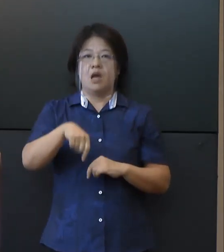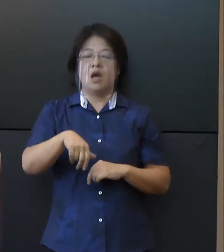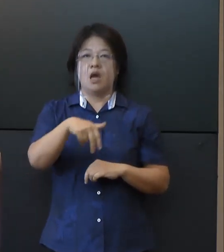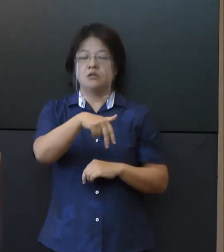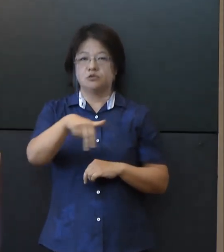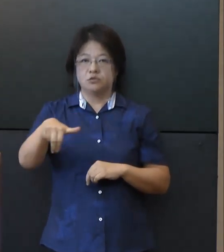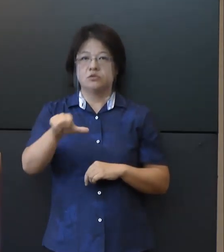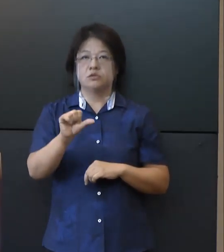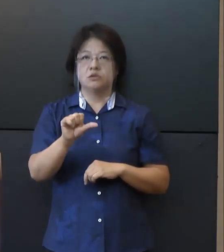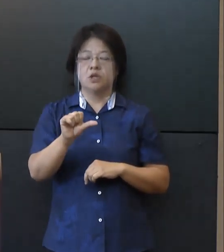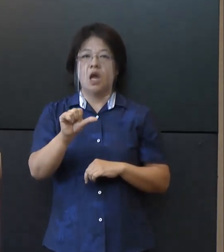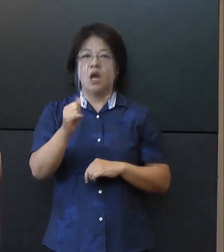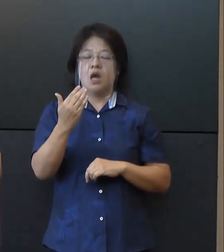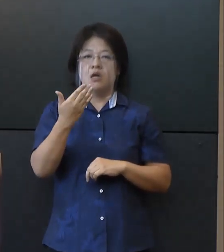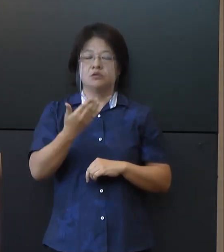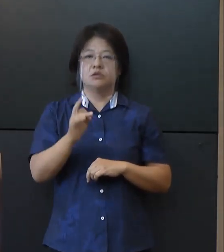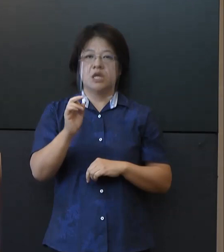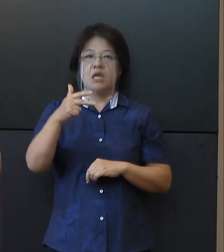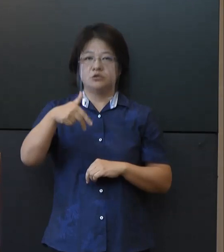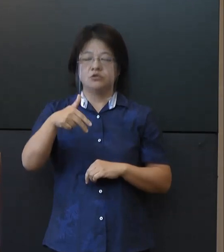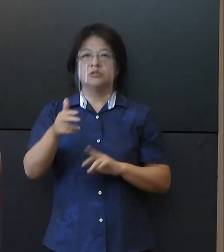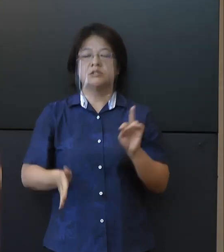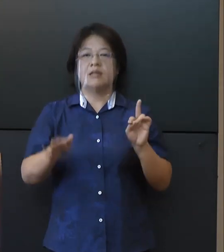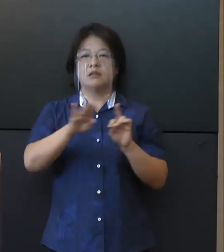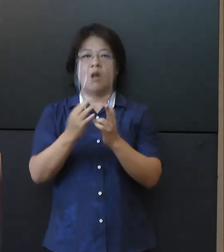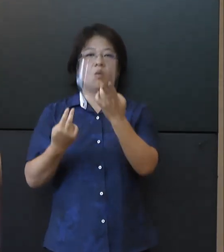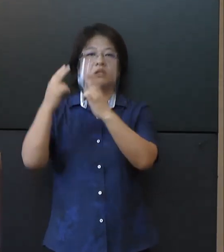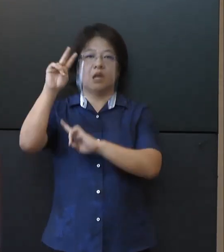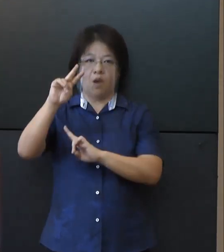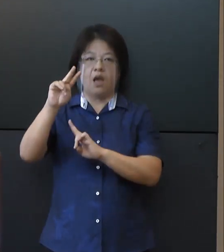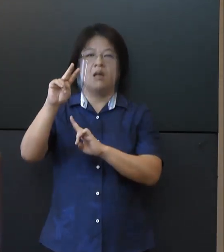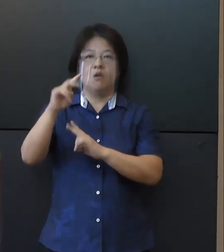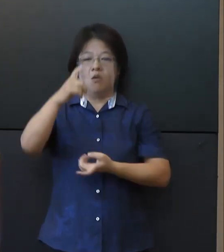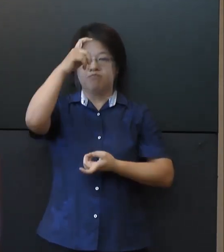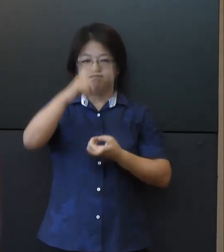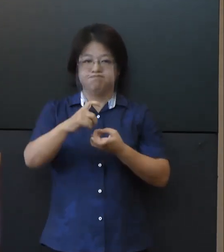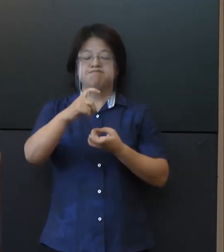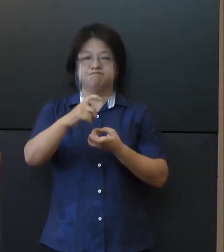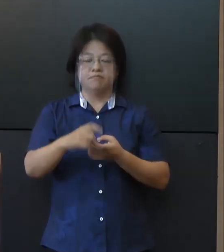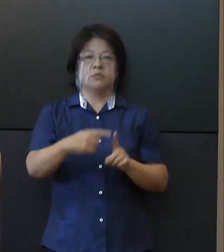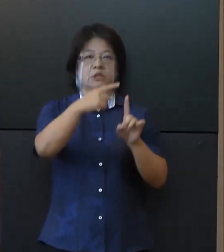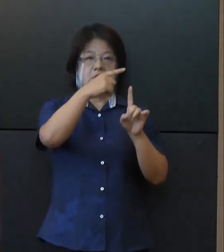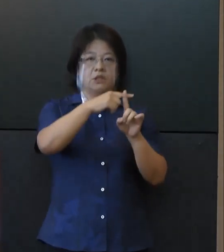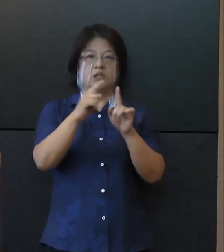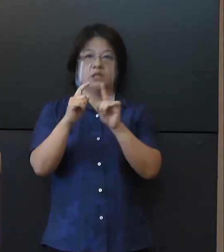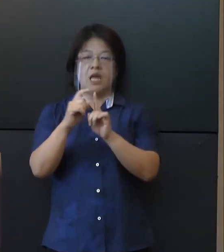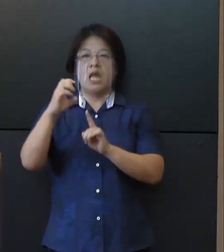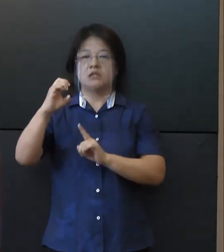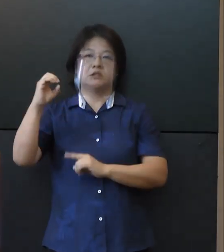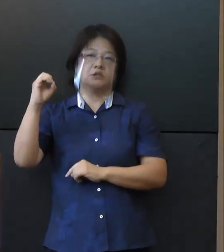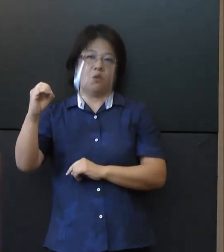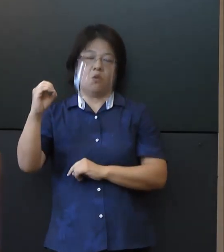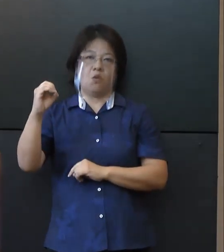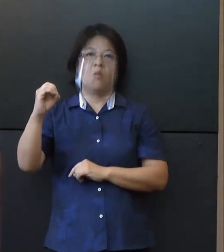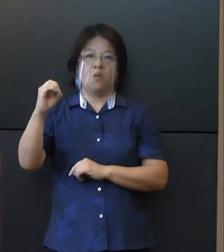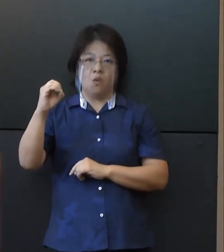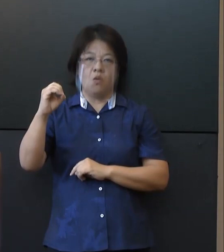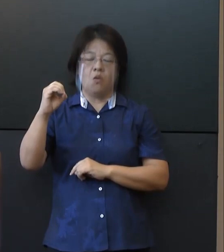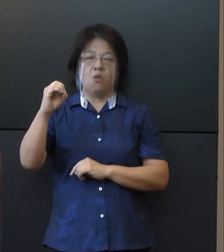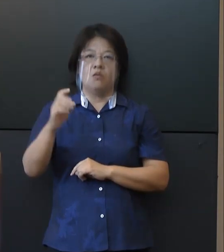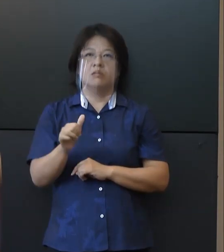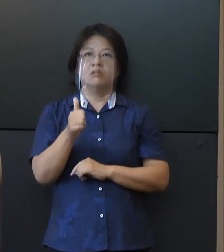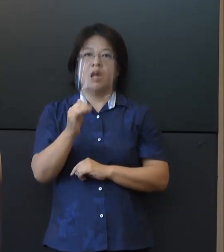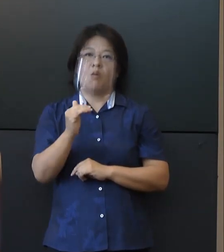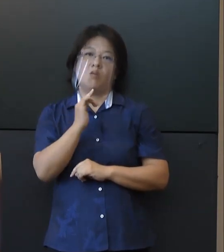センター沖縄、それぞれこれの頭文字を取りまして TACO 通称タ